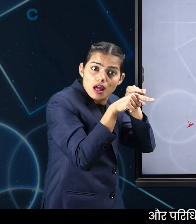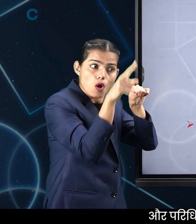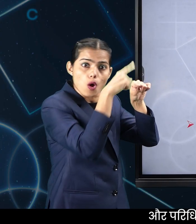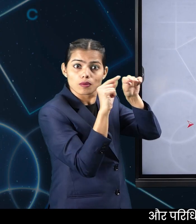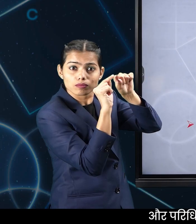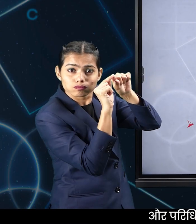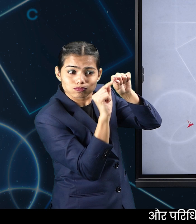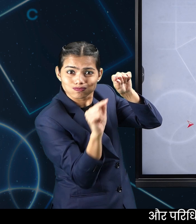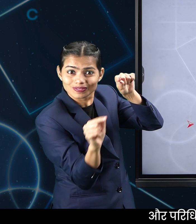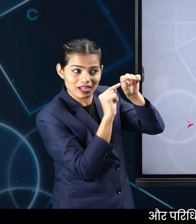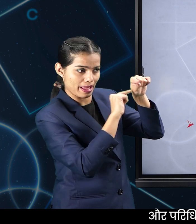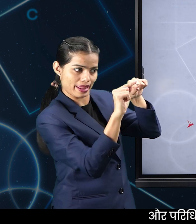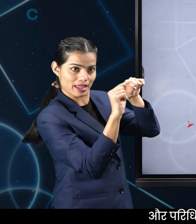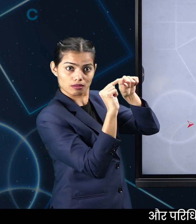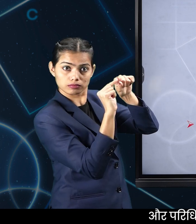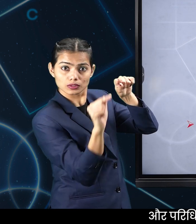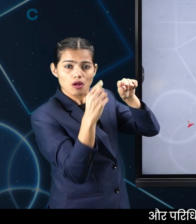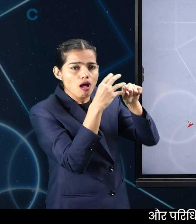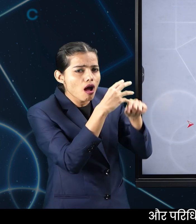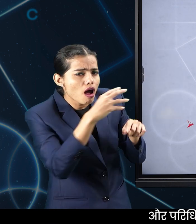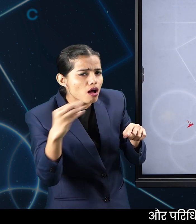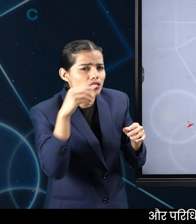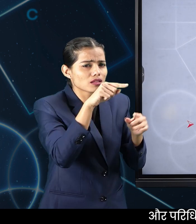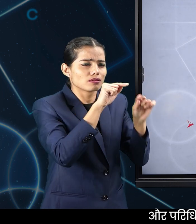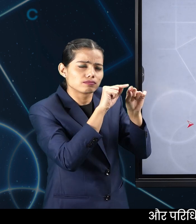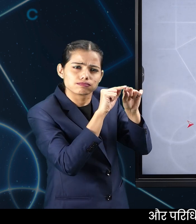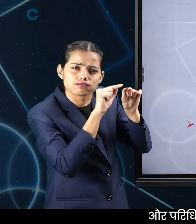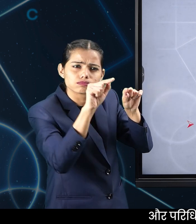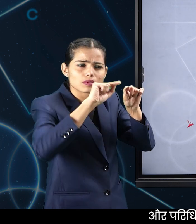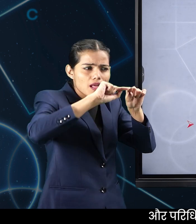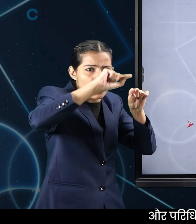परिधि जो वृत्त की सीमा की लंबाई को मापती है।